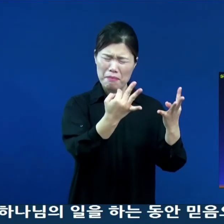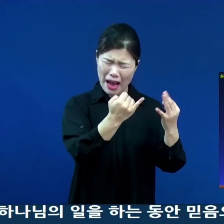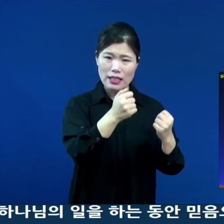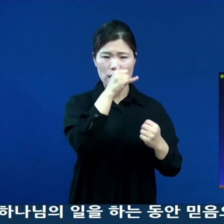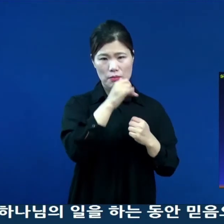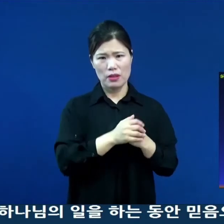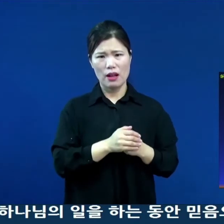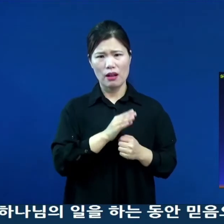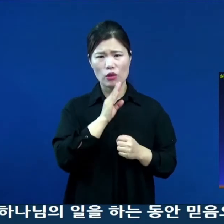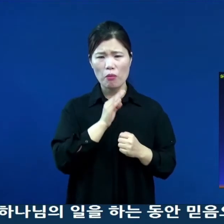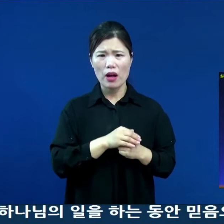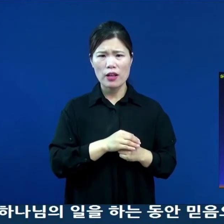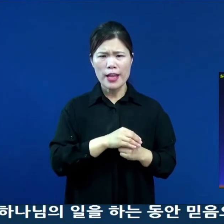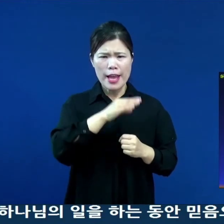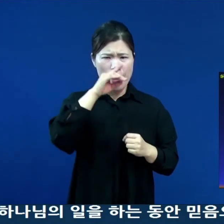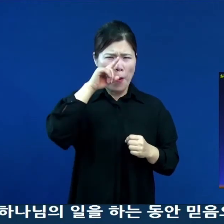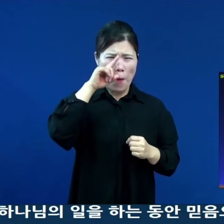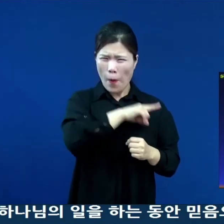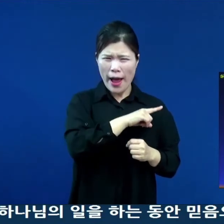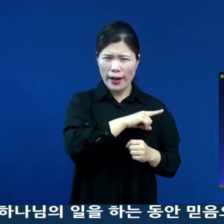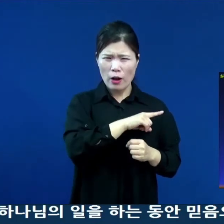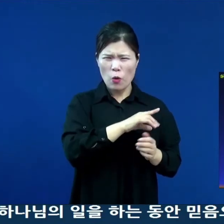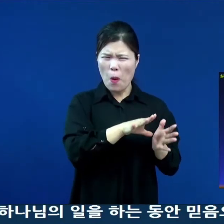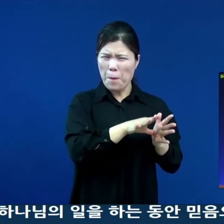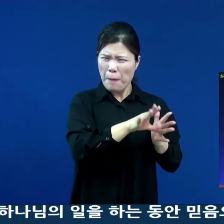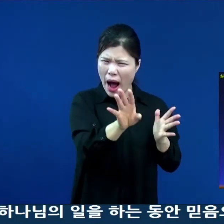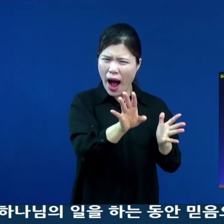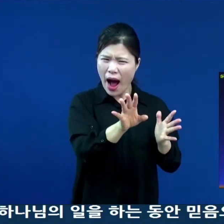고약한 하나님의 성품과 전혀